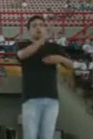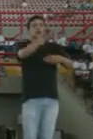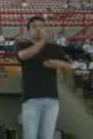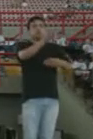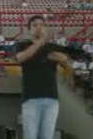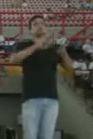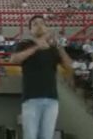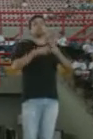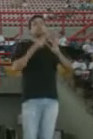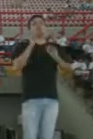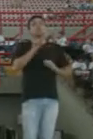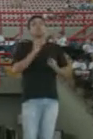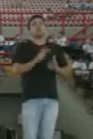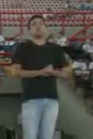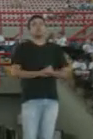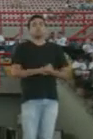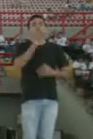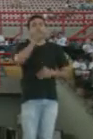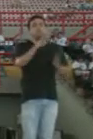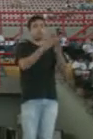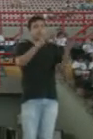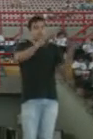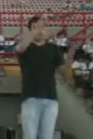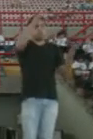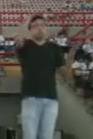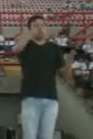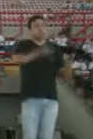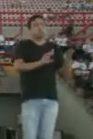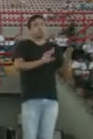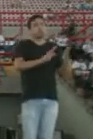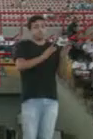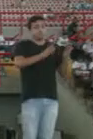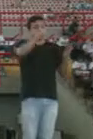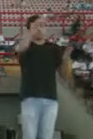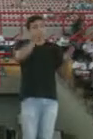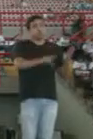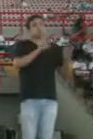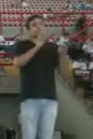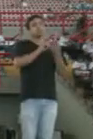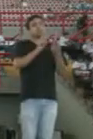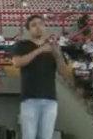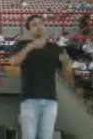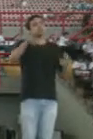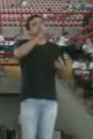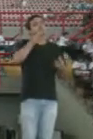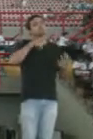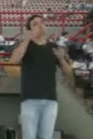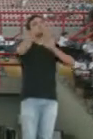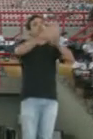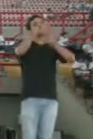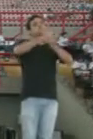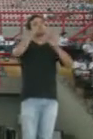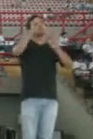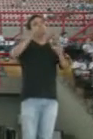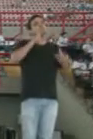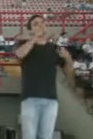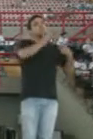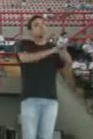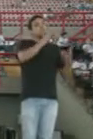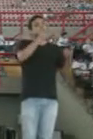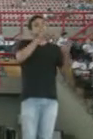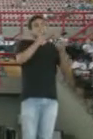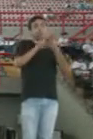de mundo. O que é isso aí? É Bíblia de novo, não é? E isso tem a ver com o quê? Com realidade